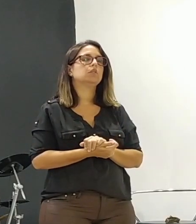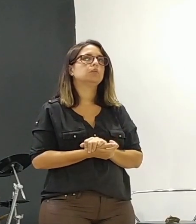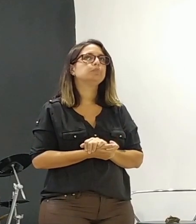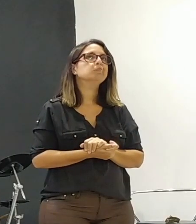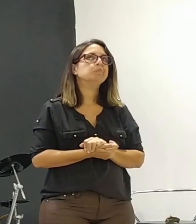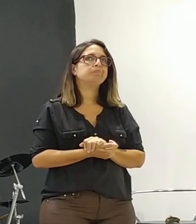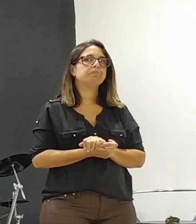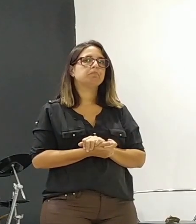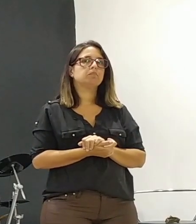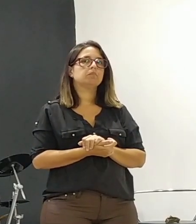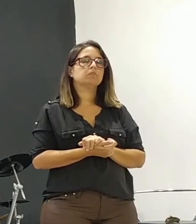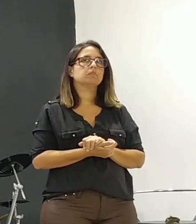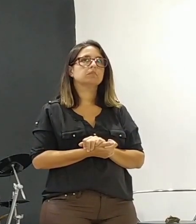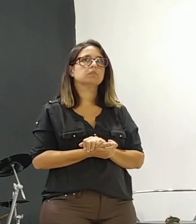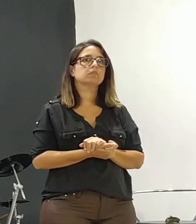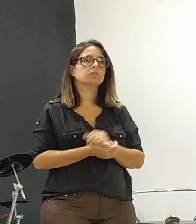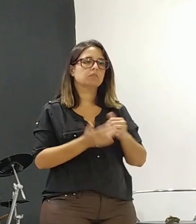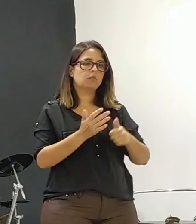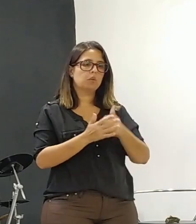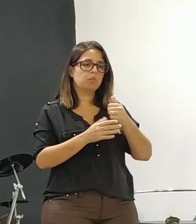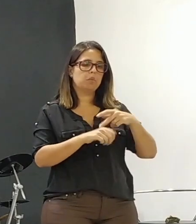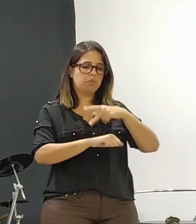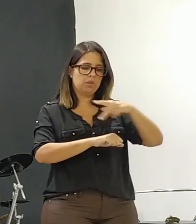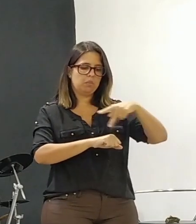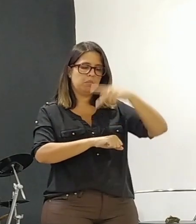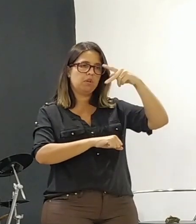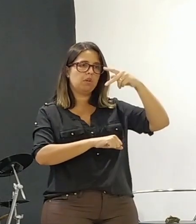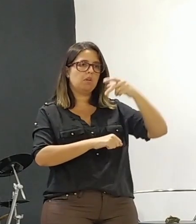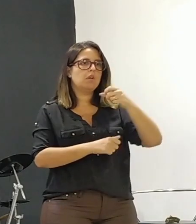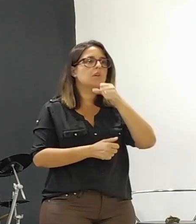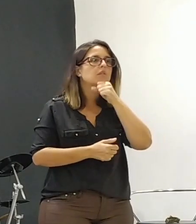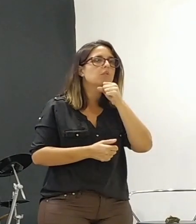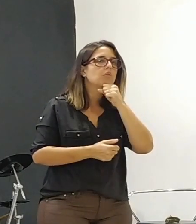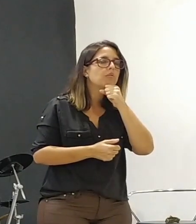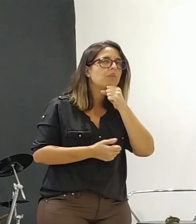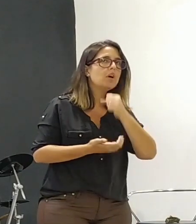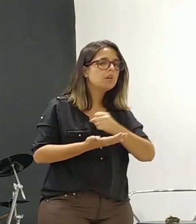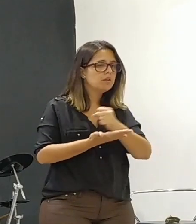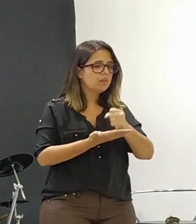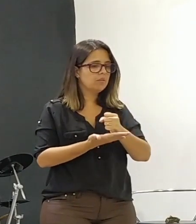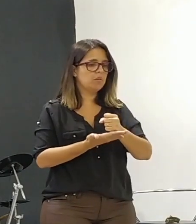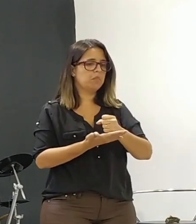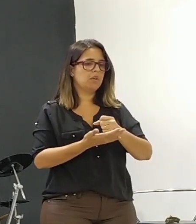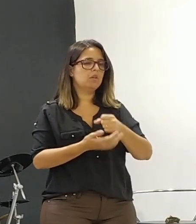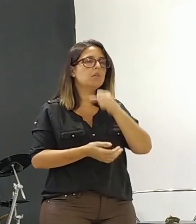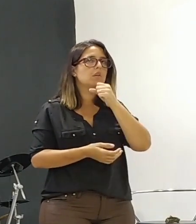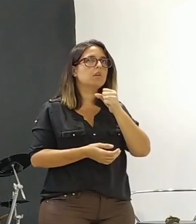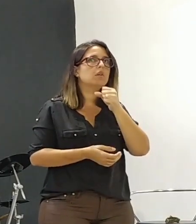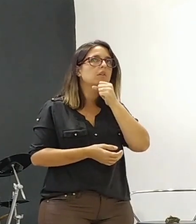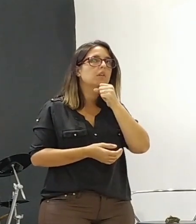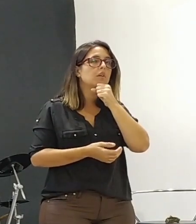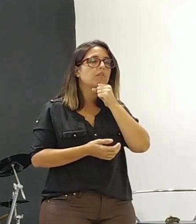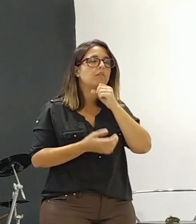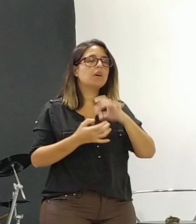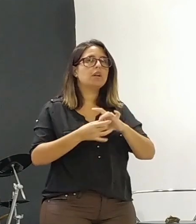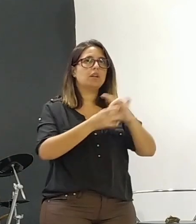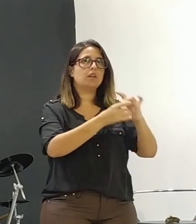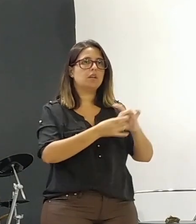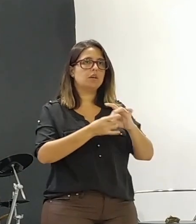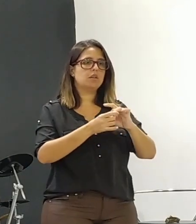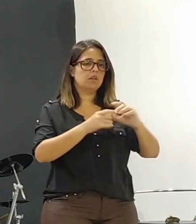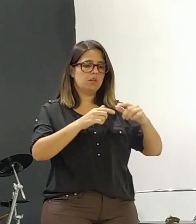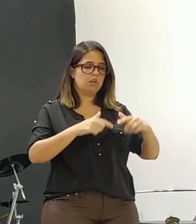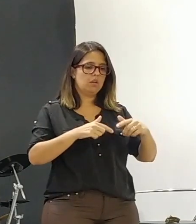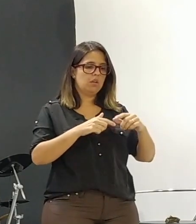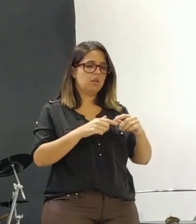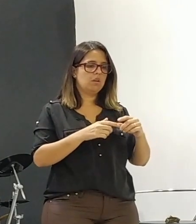Jesus Cristo. A primeira Páscoa era do Velho Testamento, da velha aliança, apontava para frente,